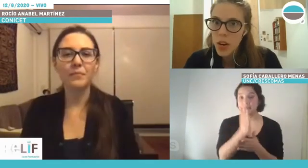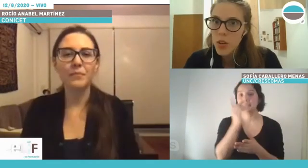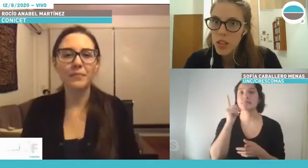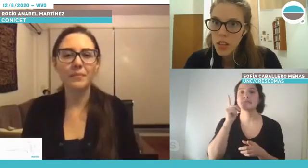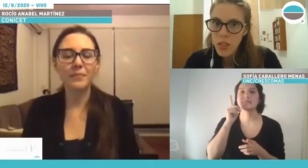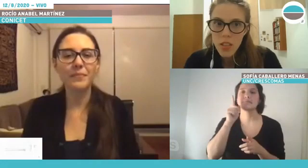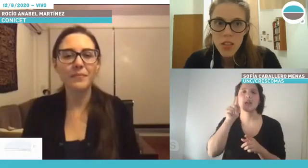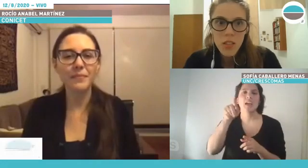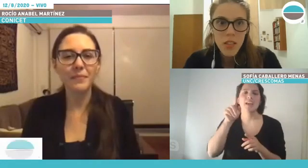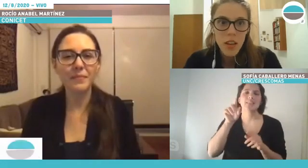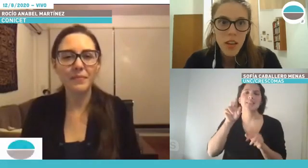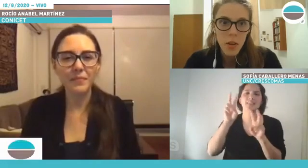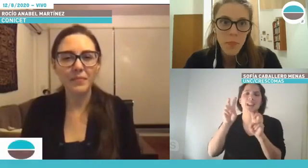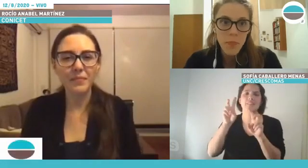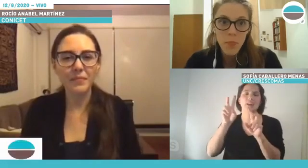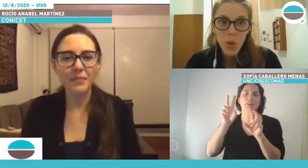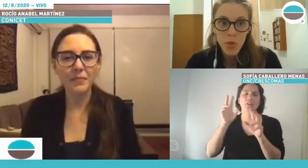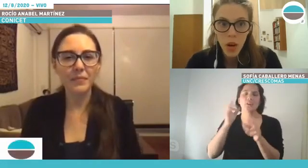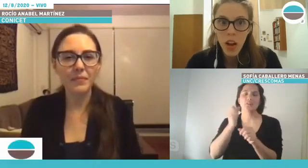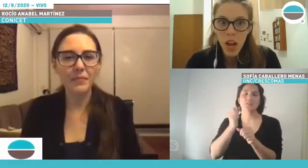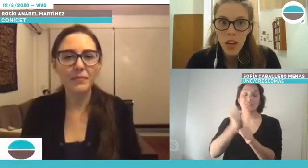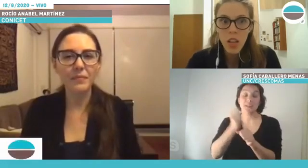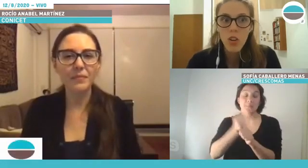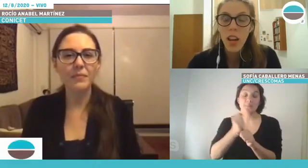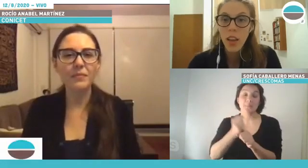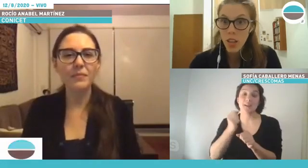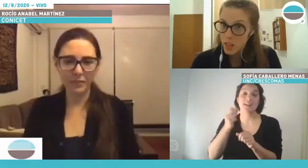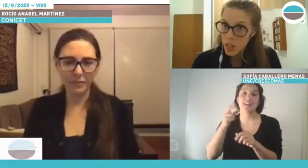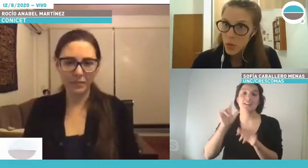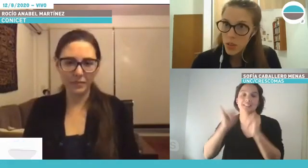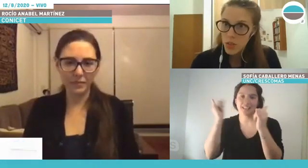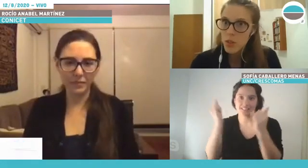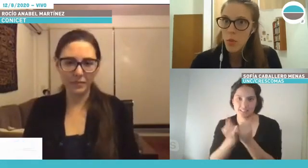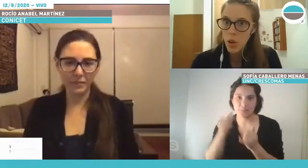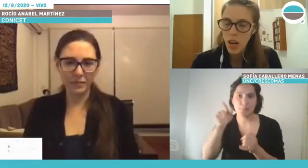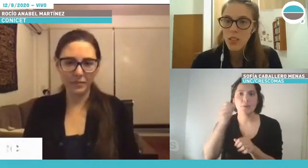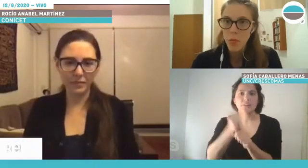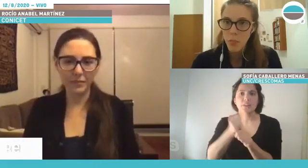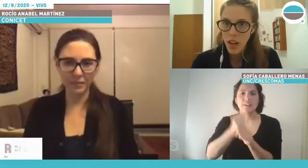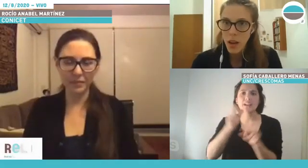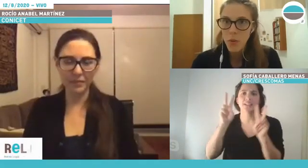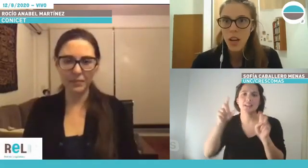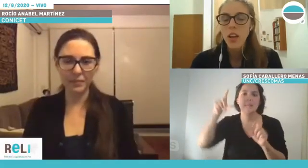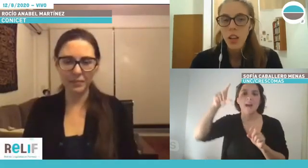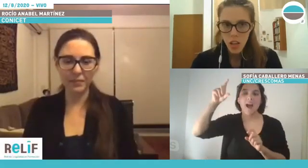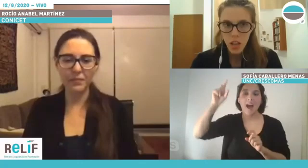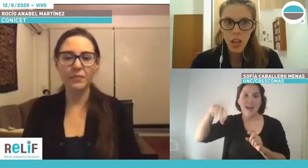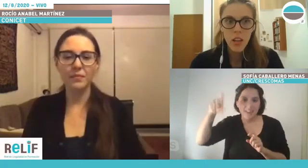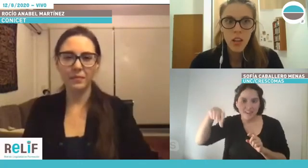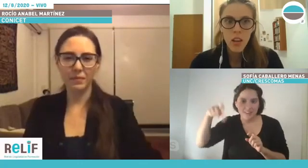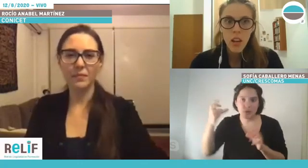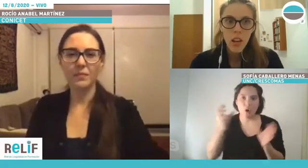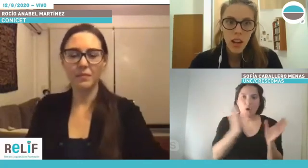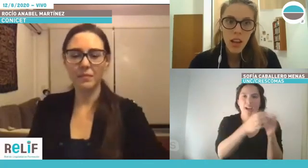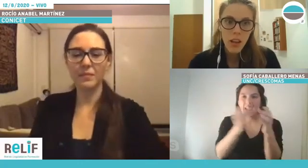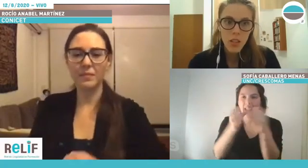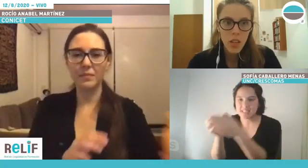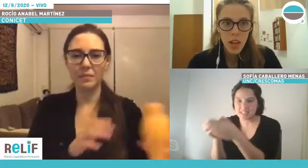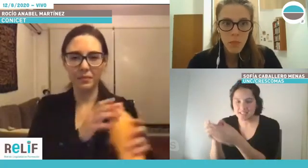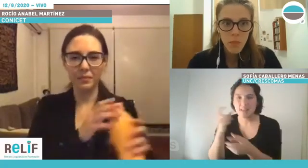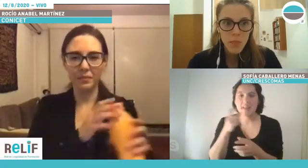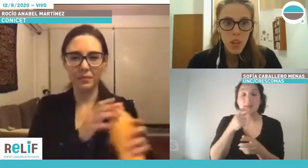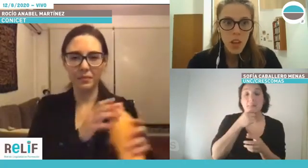le dan. Trabajo de tesis, vos trabajaste con el adjetivo como clase de palabra en